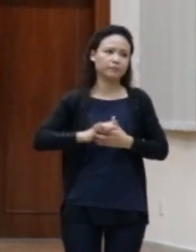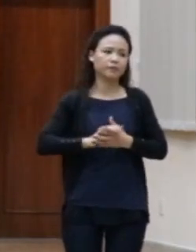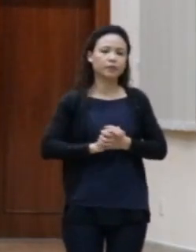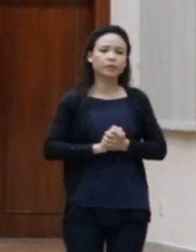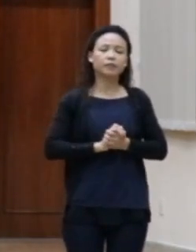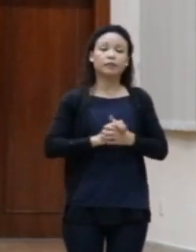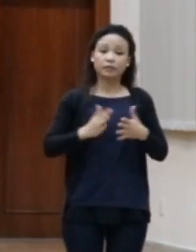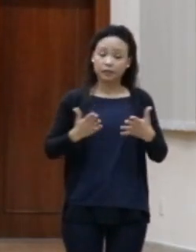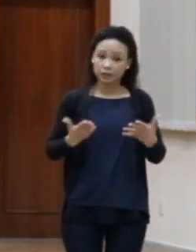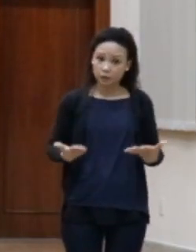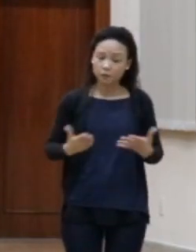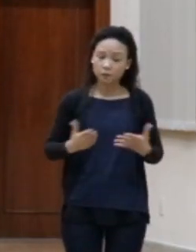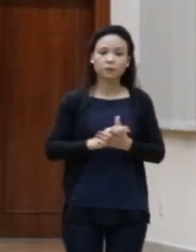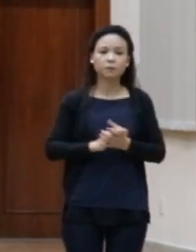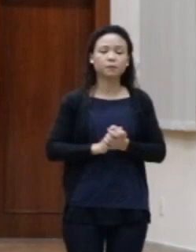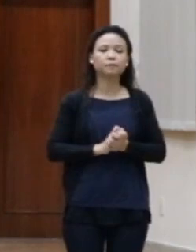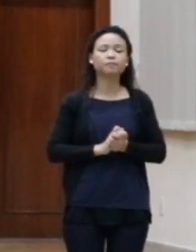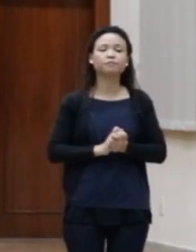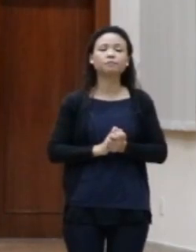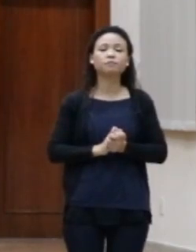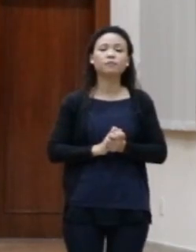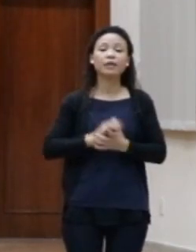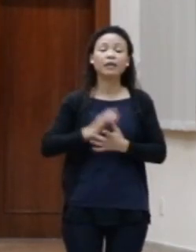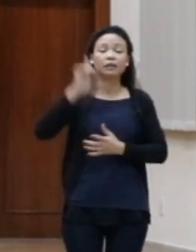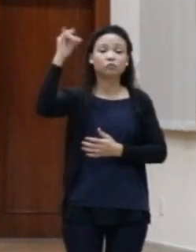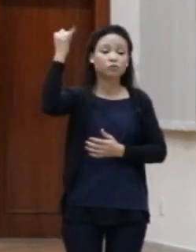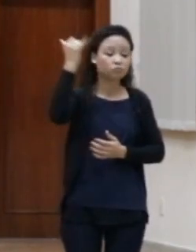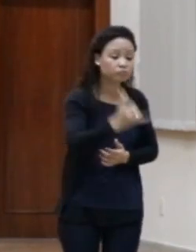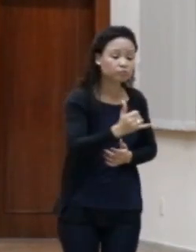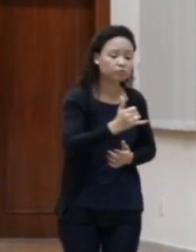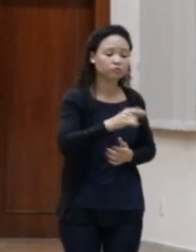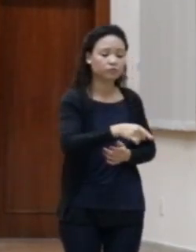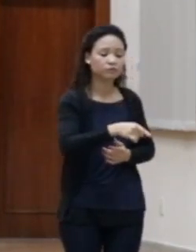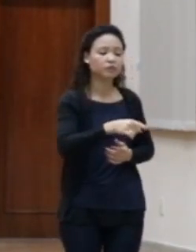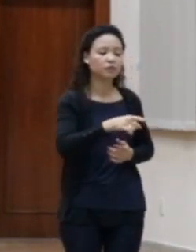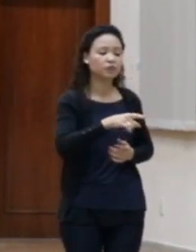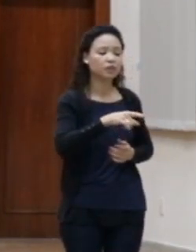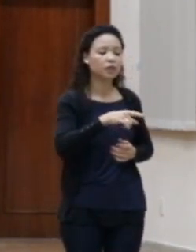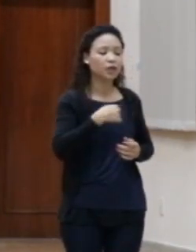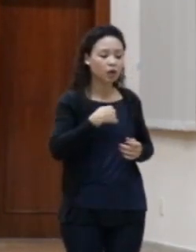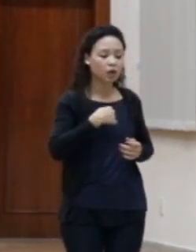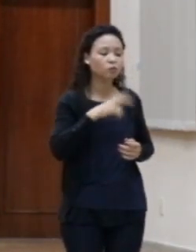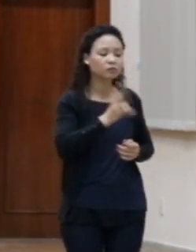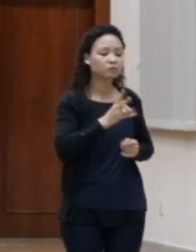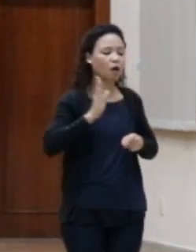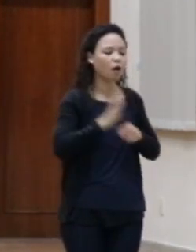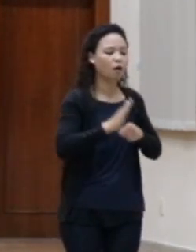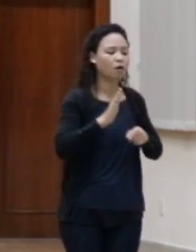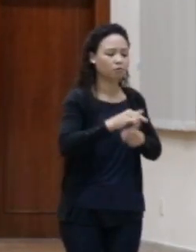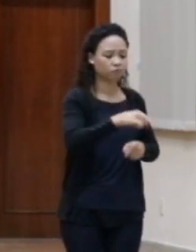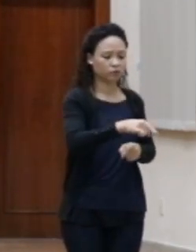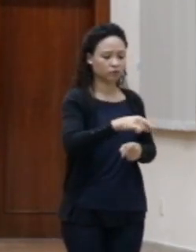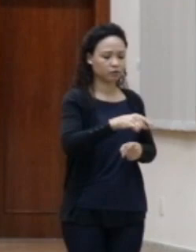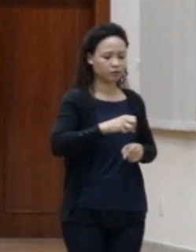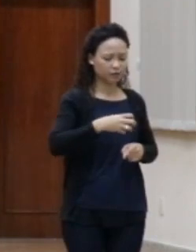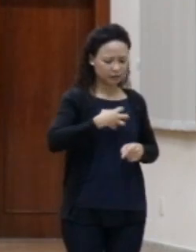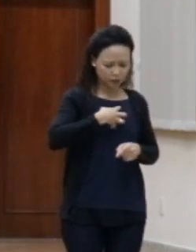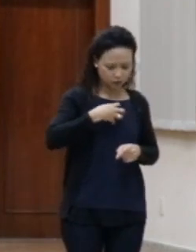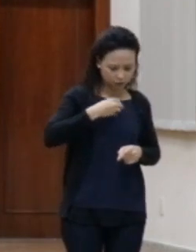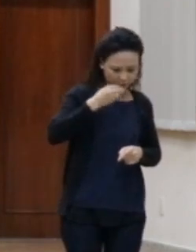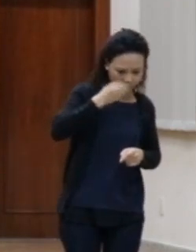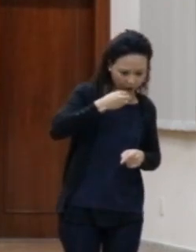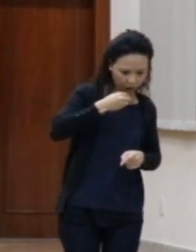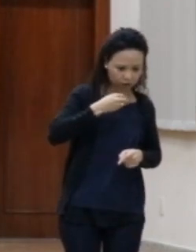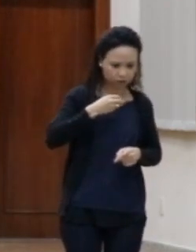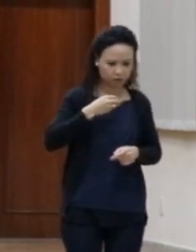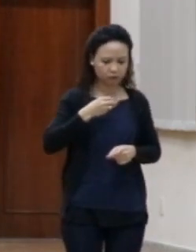sustentando você na sua fraqueza. Tanto quanto, isso é tanto